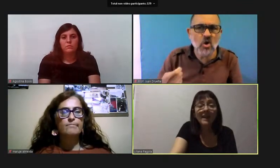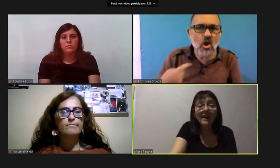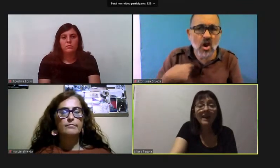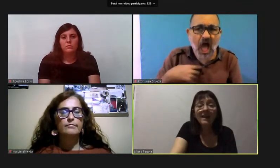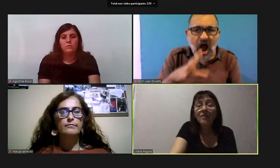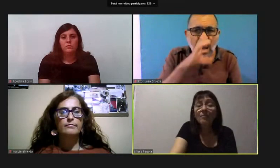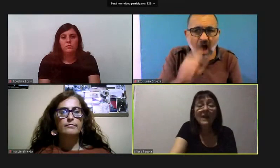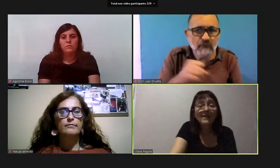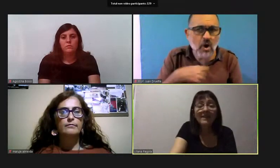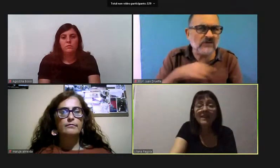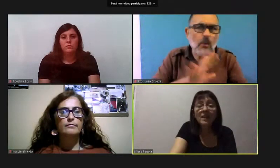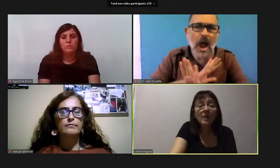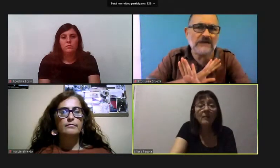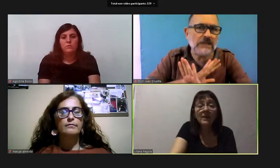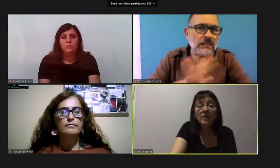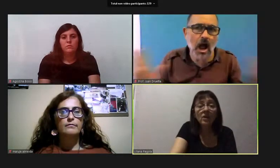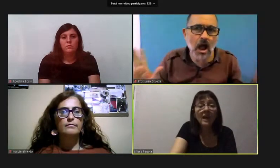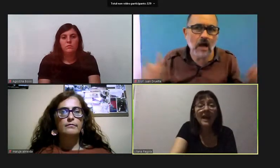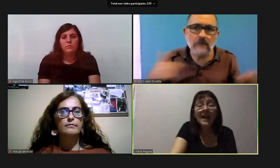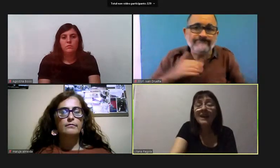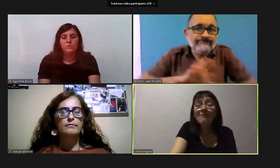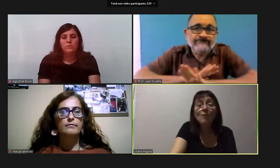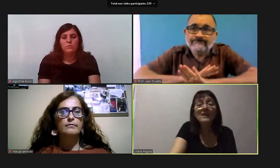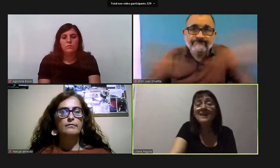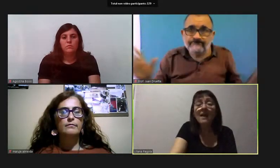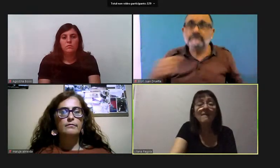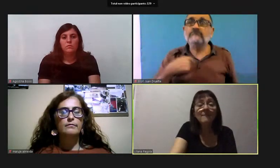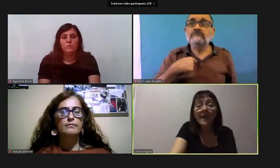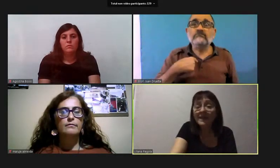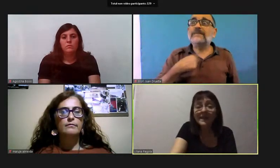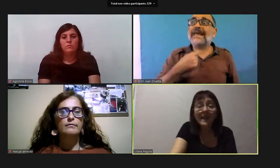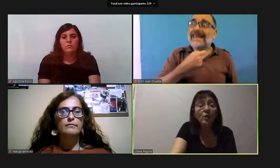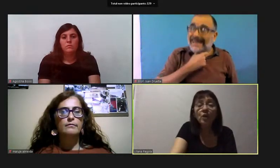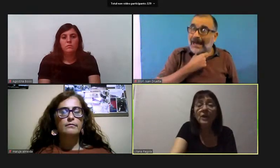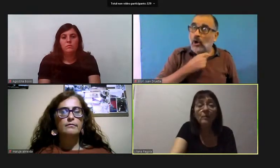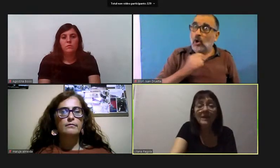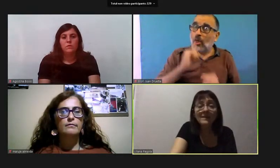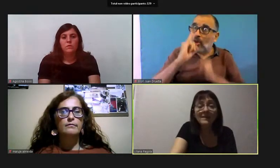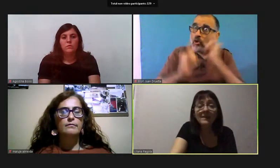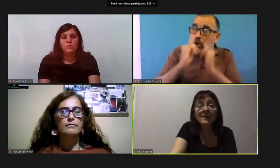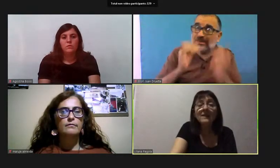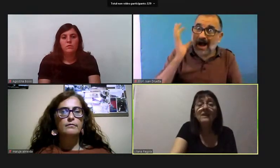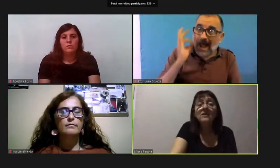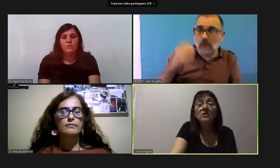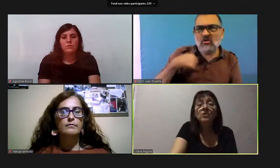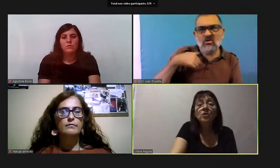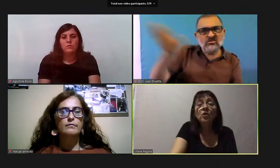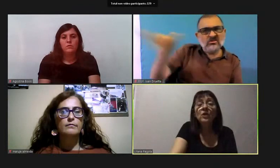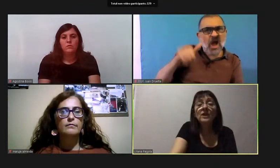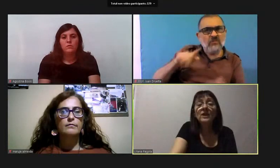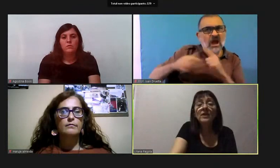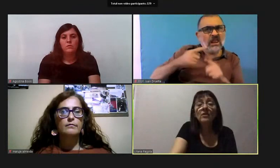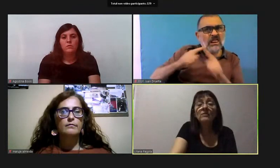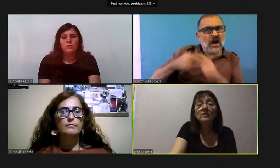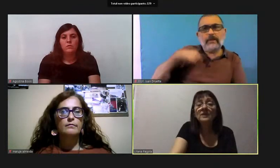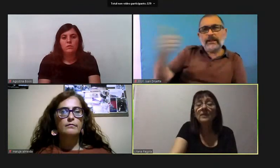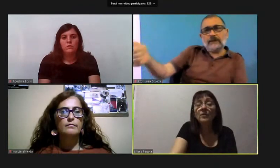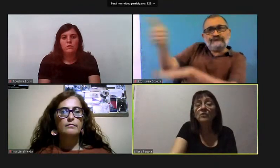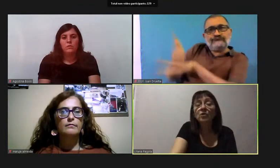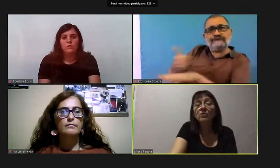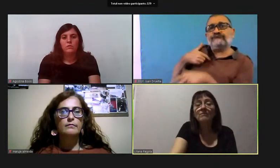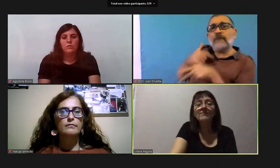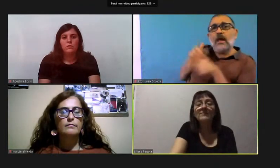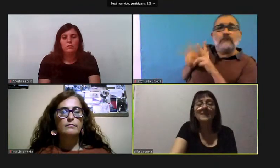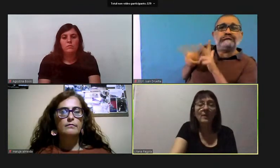basta. Basta de escribir español. A la fuerza, basta. No quiero más. Yo quiero,